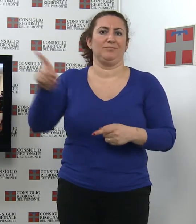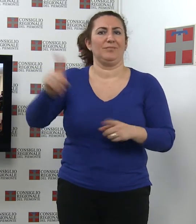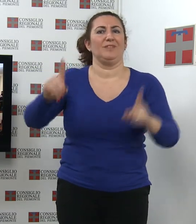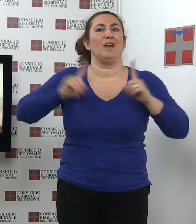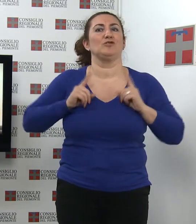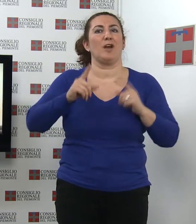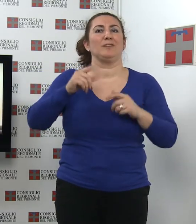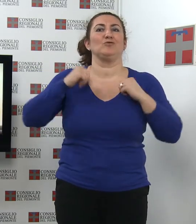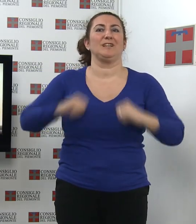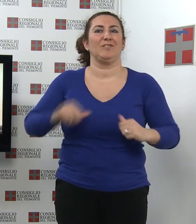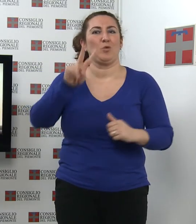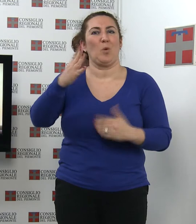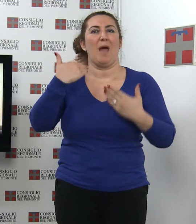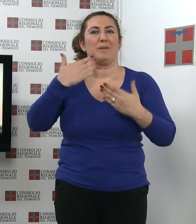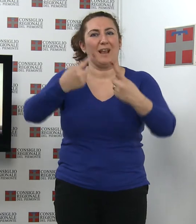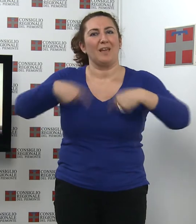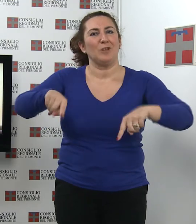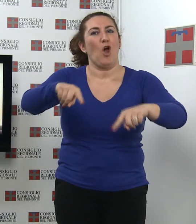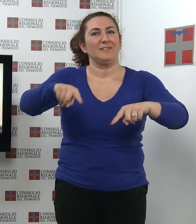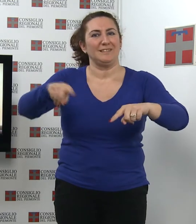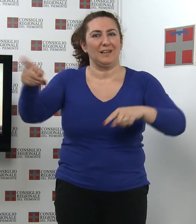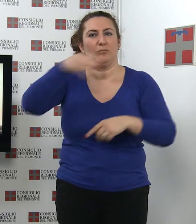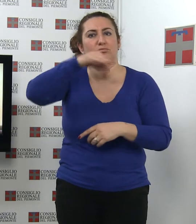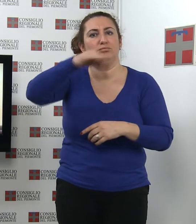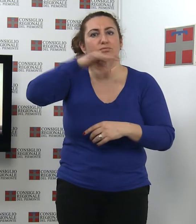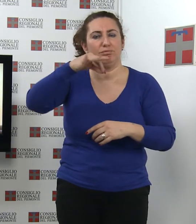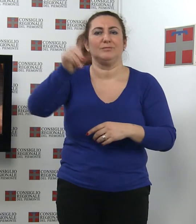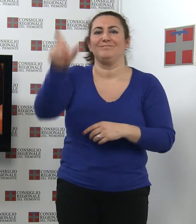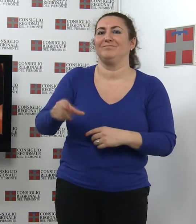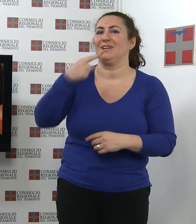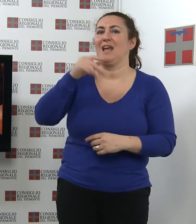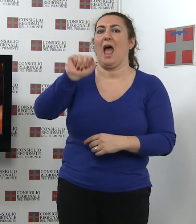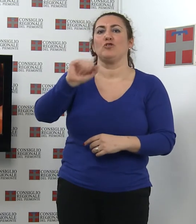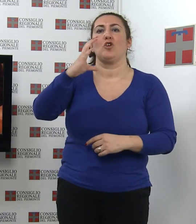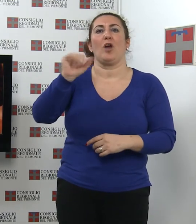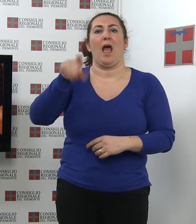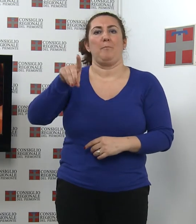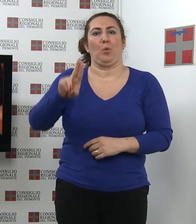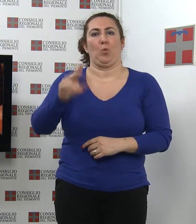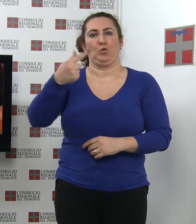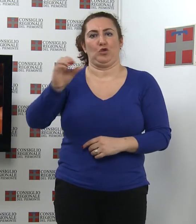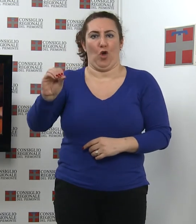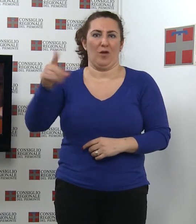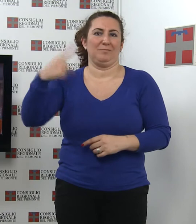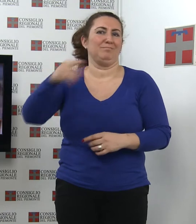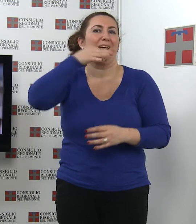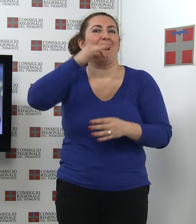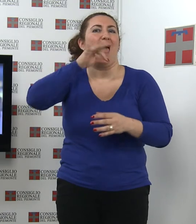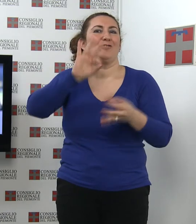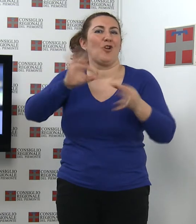difensore civico regionale Antonio Caputo, presentando all'Assemblea la relazione dell'attività svolta nel corso del 2013. Ancora una volta,